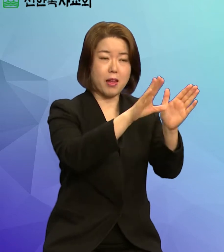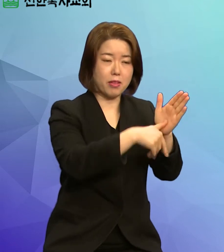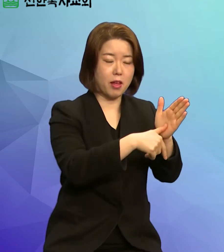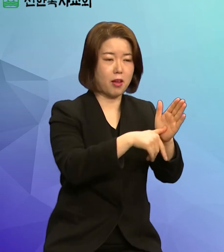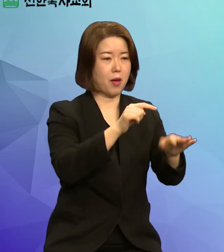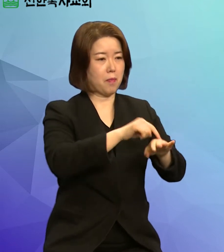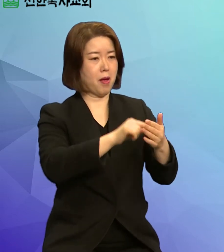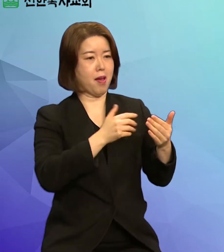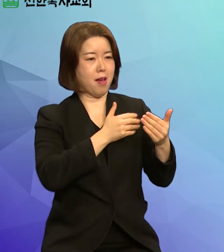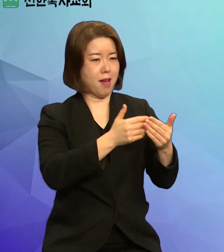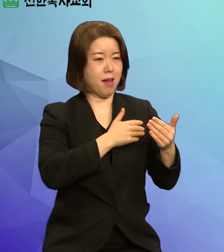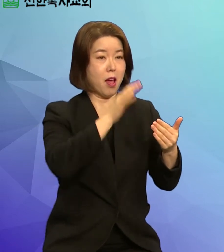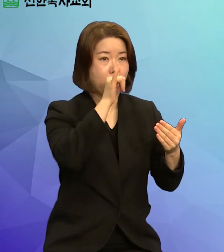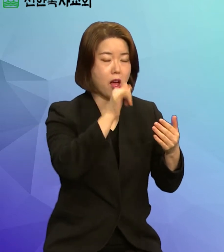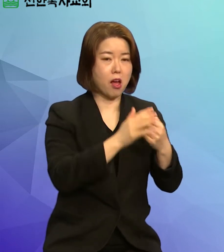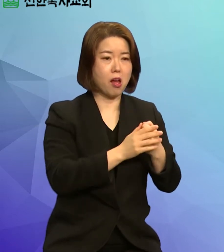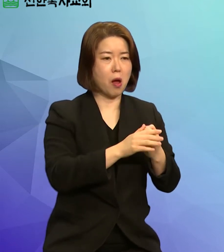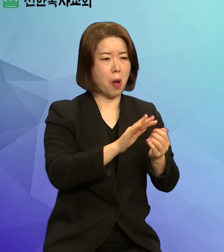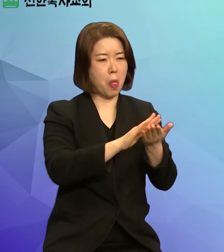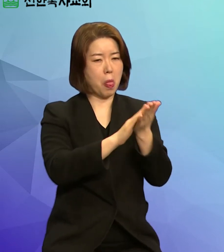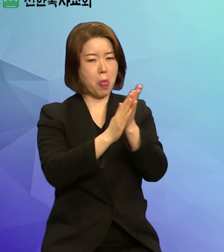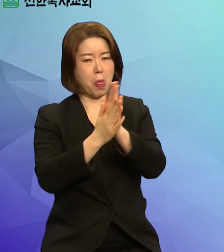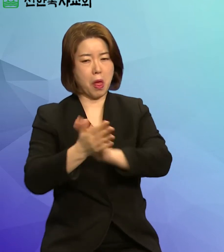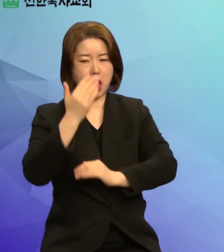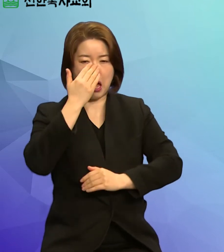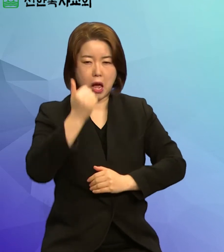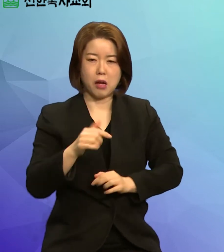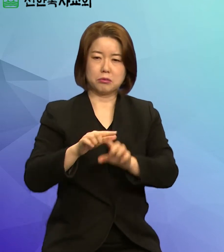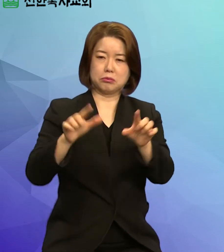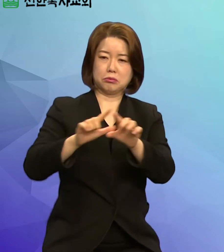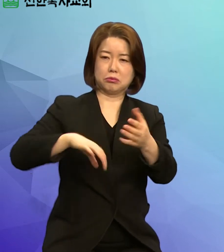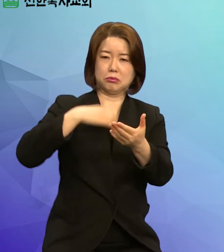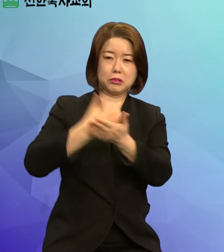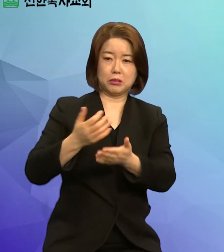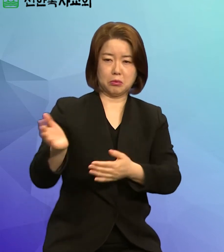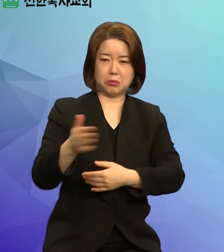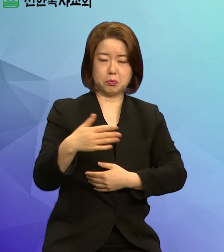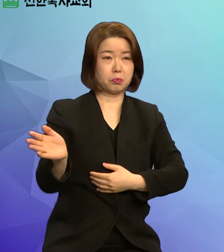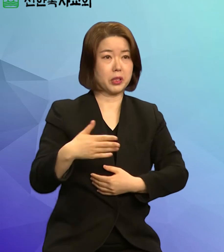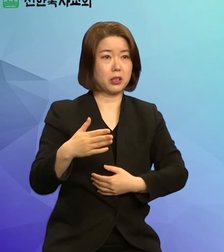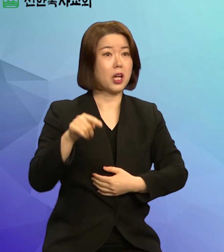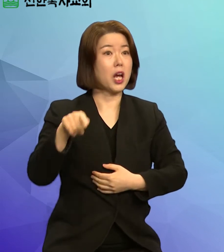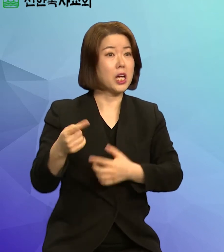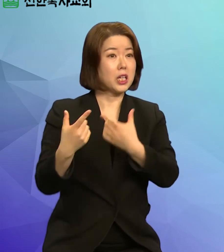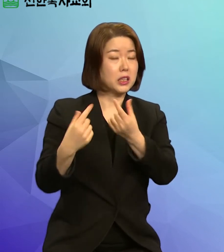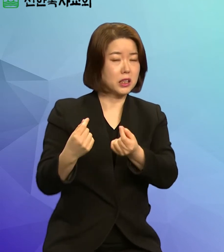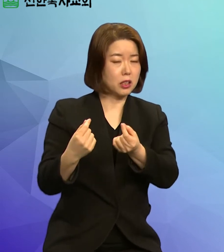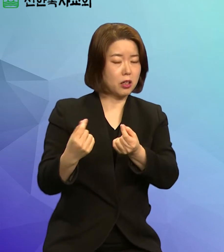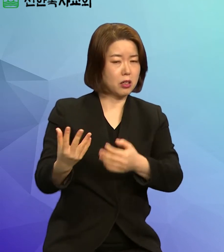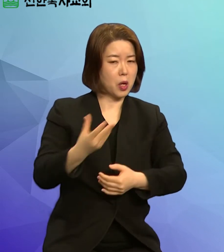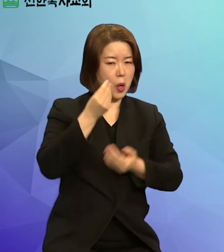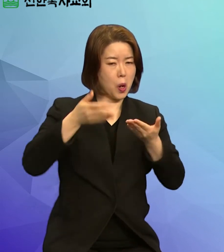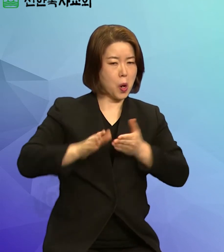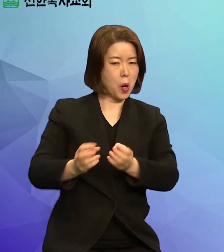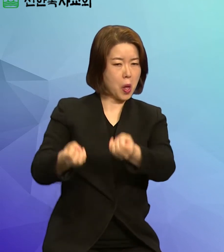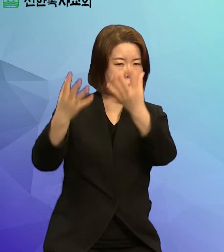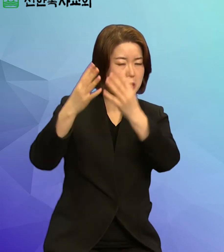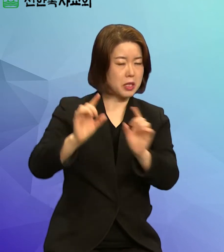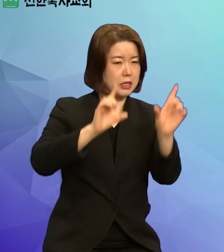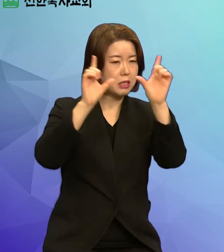했다가 그저 지루하고 평범하고 별 감동이 없는 그런 성탄절을 보내게 되는